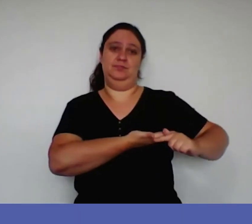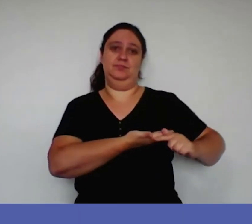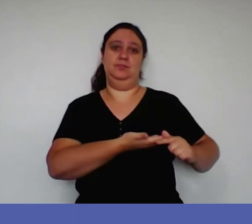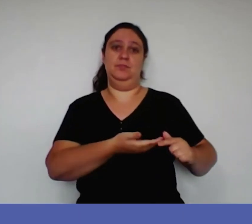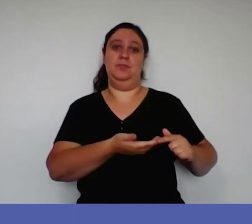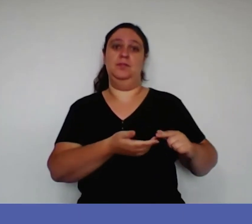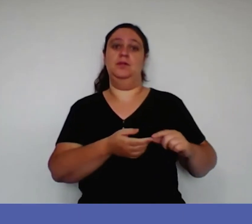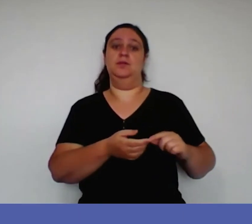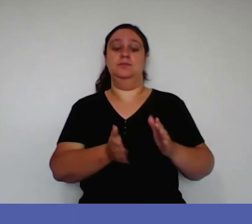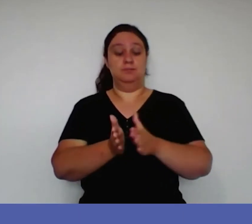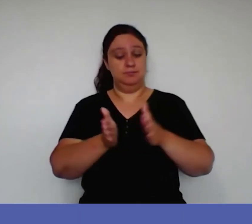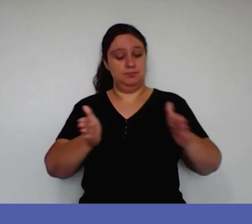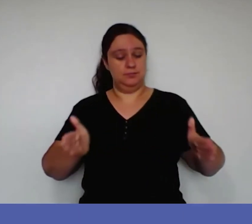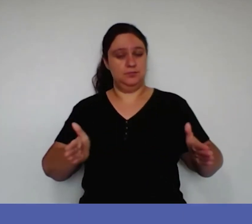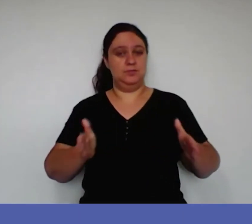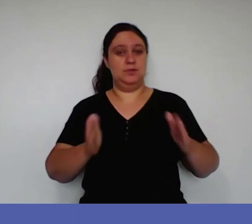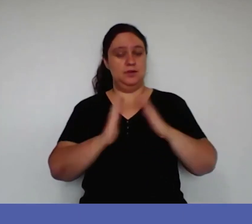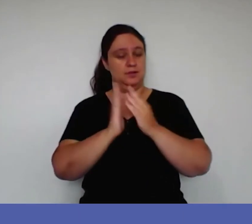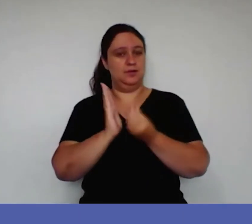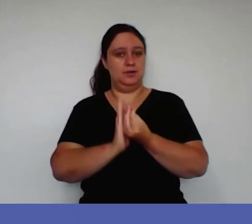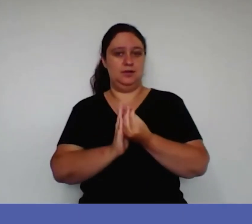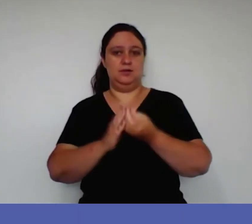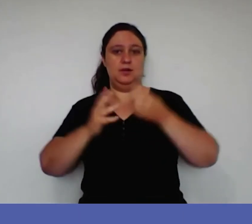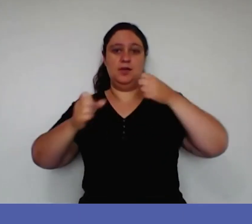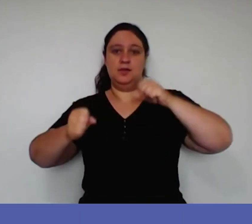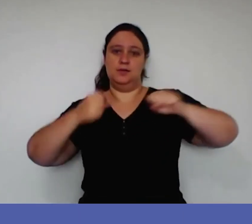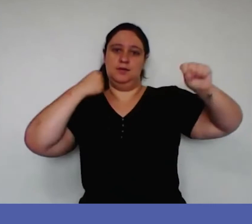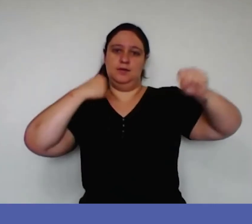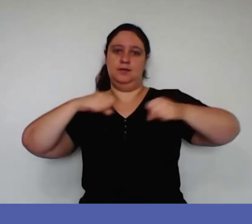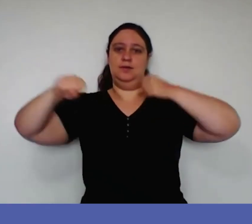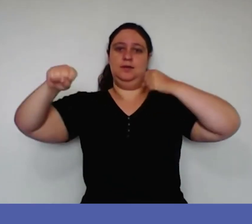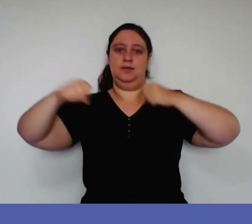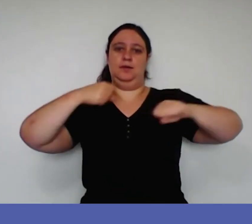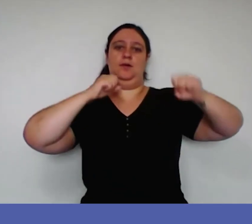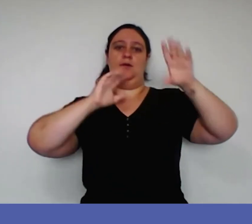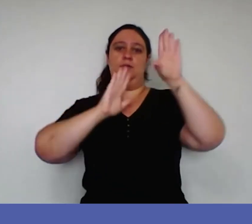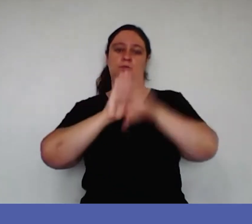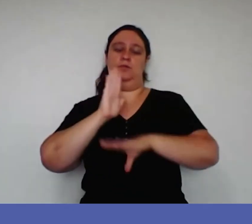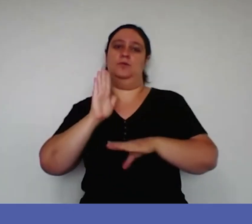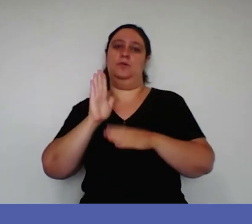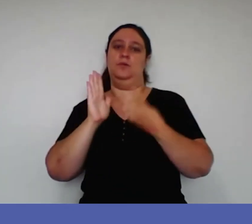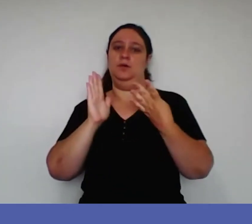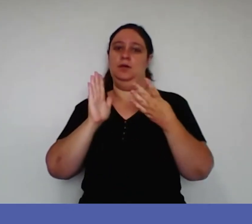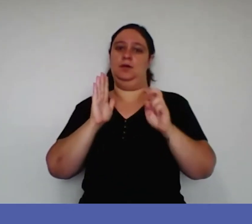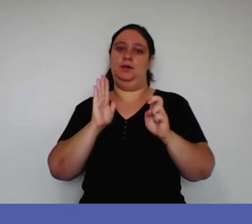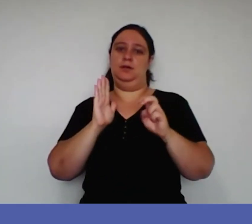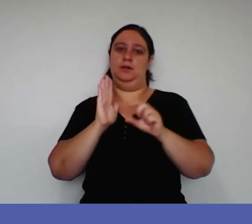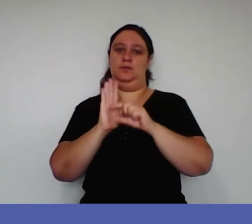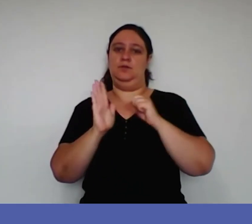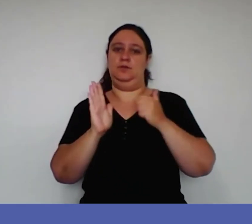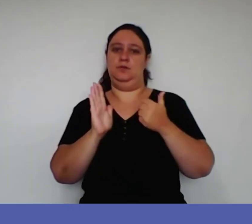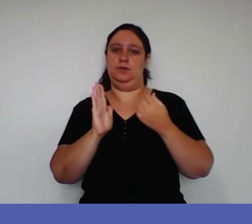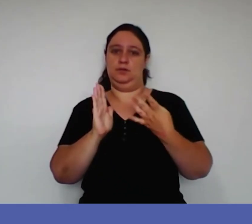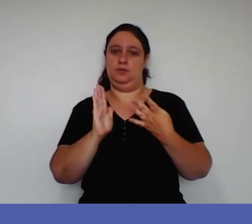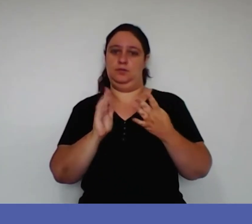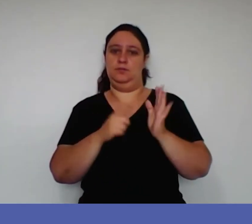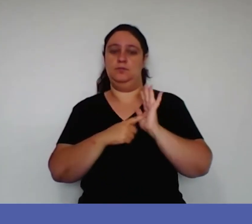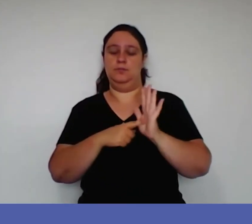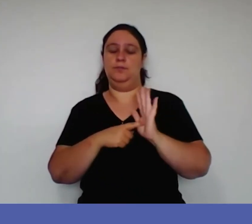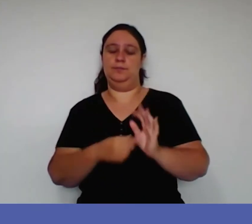então, Salmo 45, versículo 14 diz assim: em